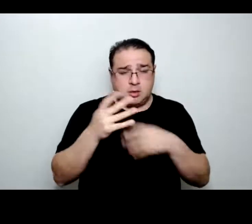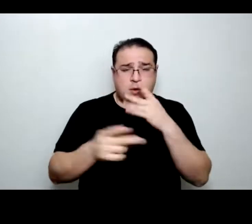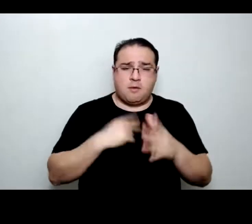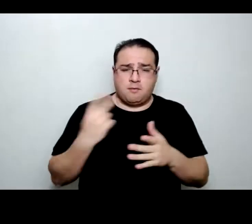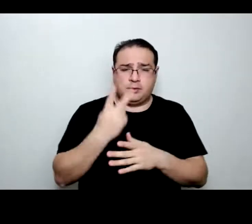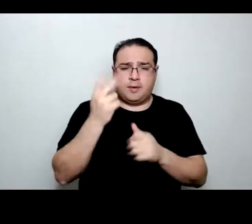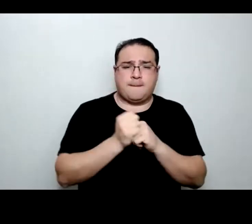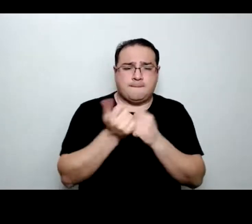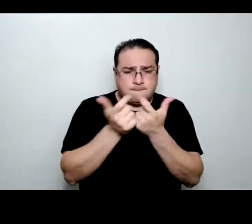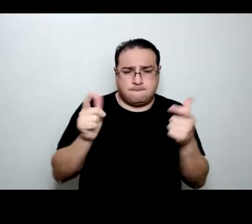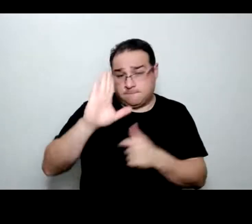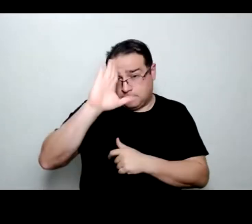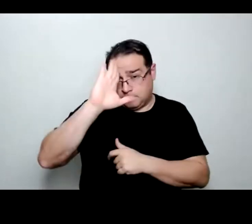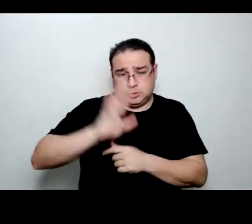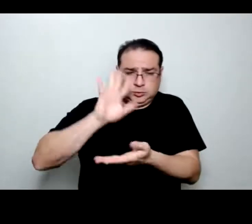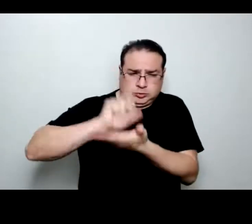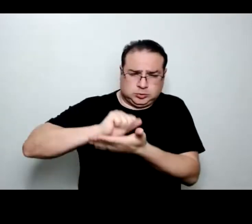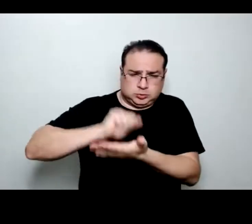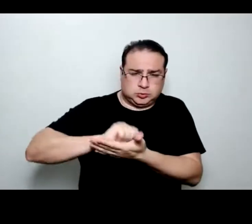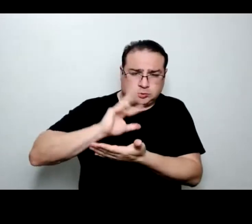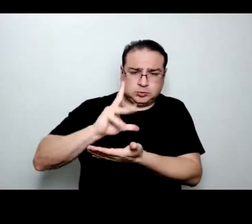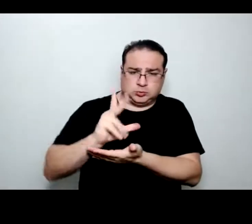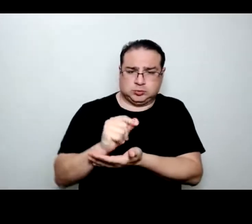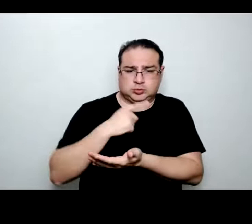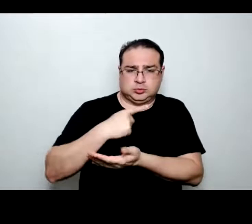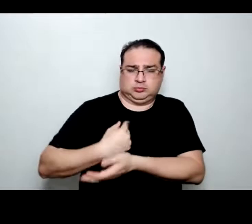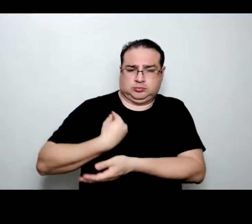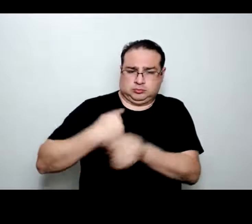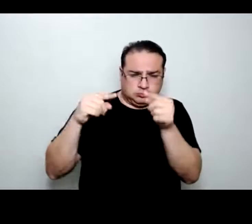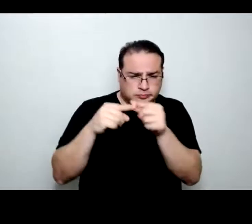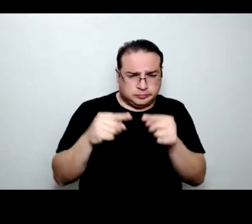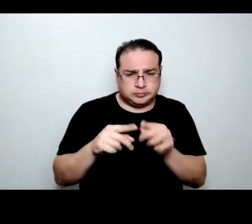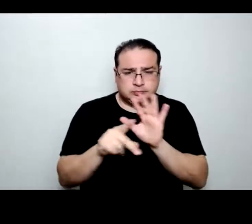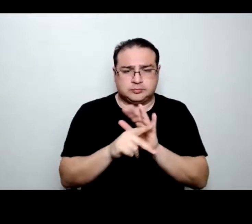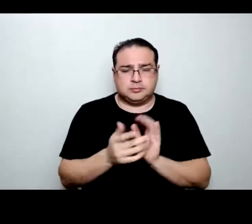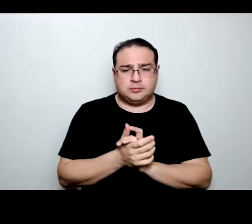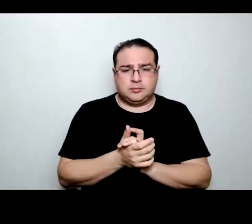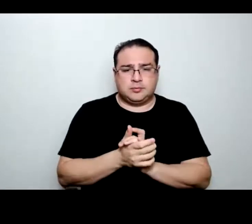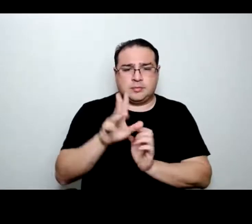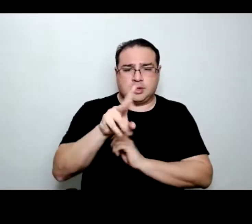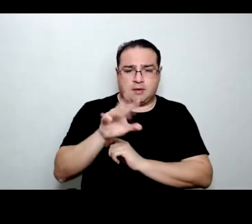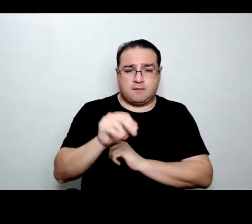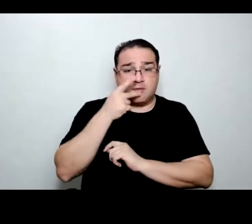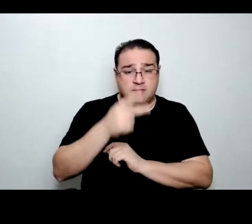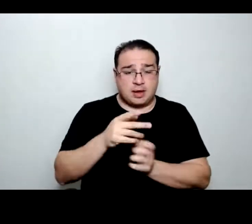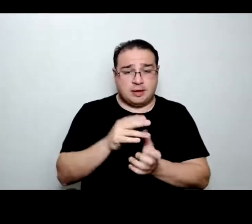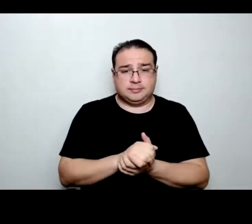valor maior no registro vivo de um evento de fala.